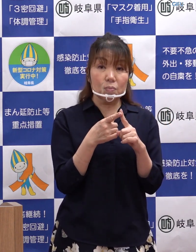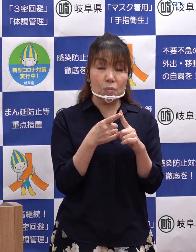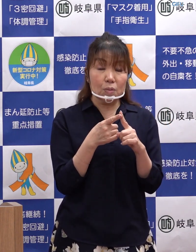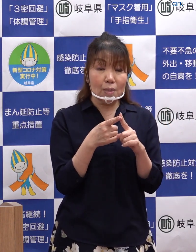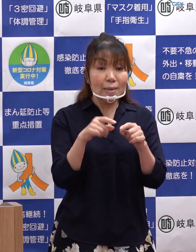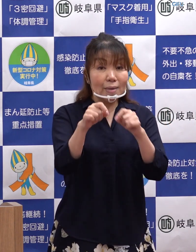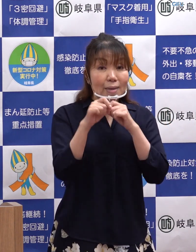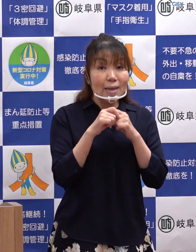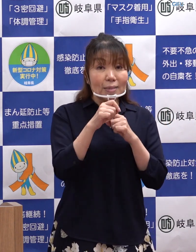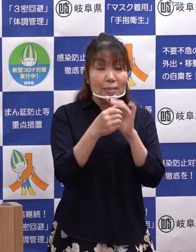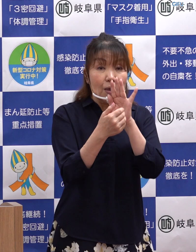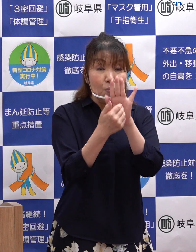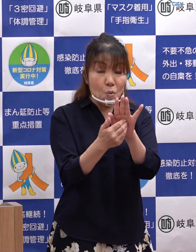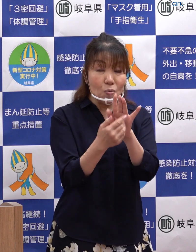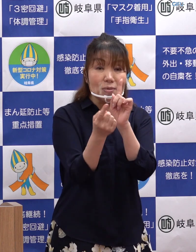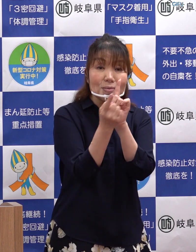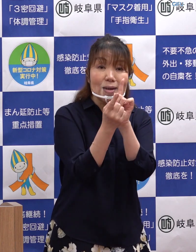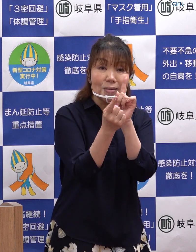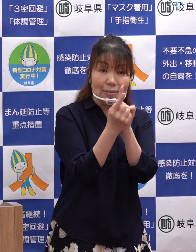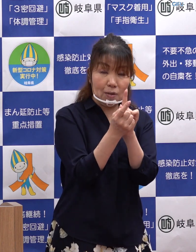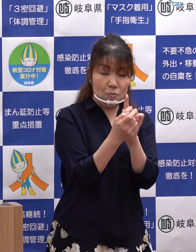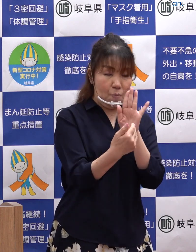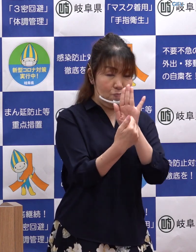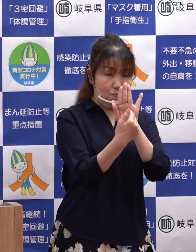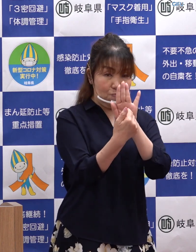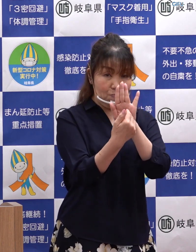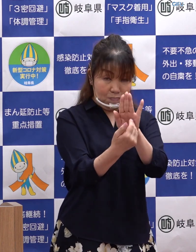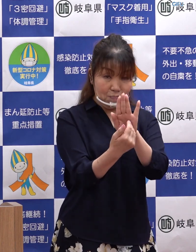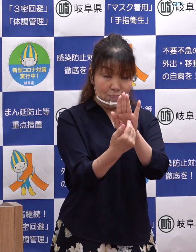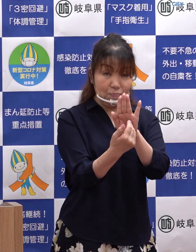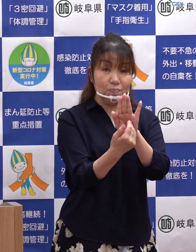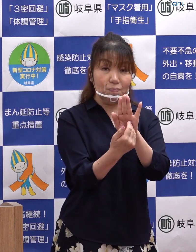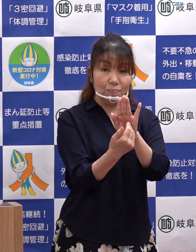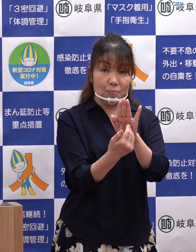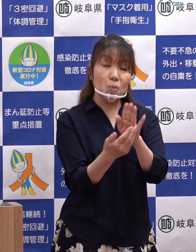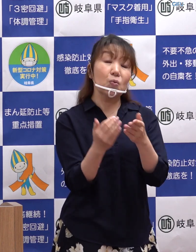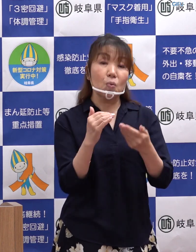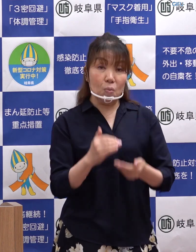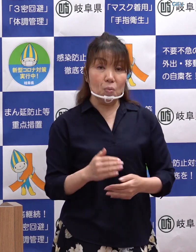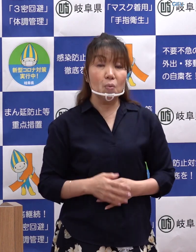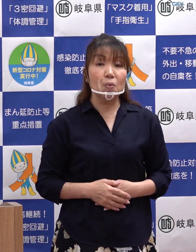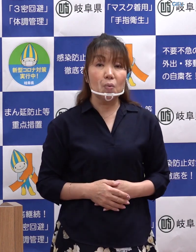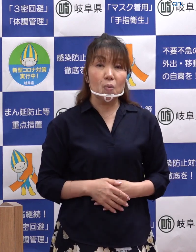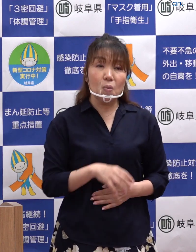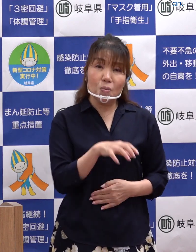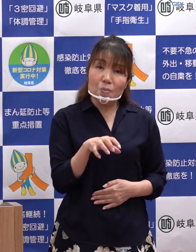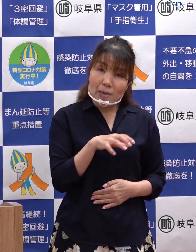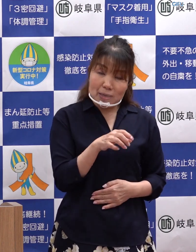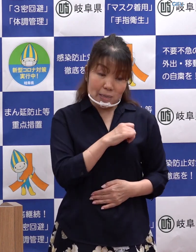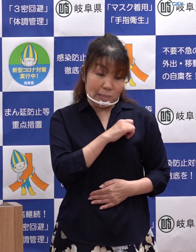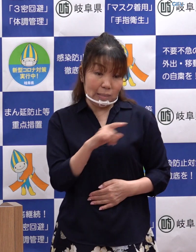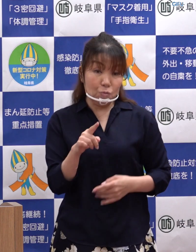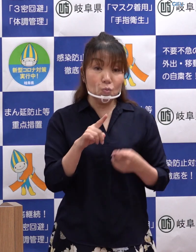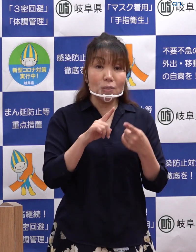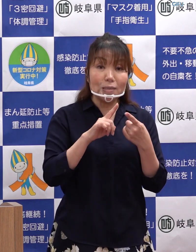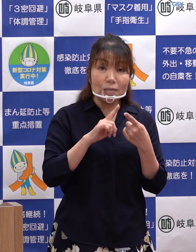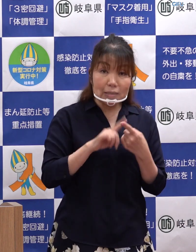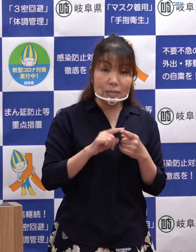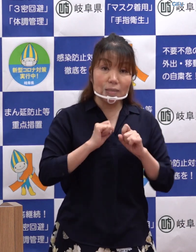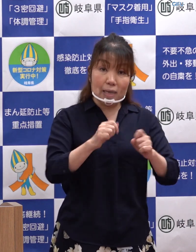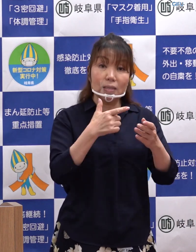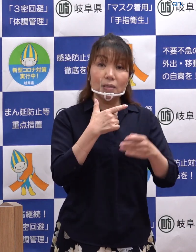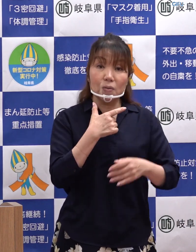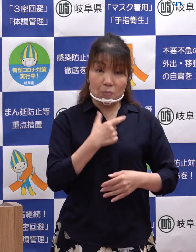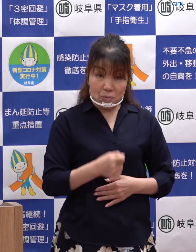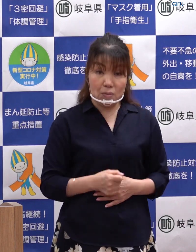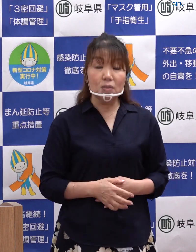感染防止対策をしない方の入場、入店はですね、お断りいただくとかですね、こういったことを自主的にやっていただきたいと思